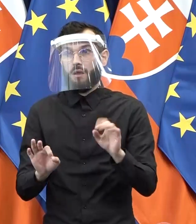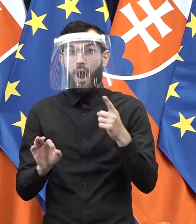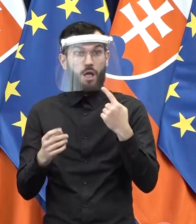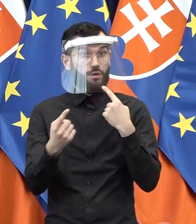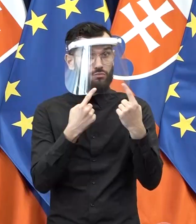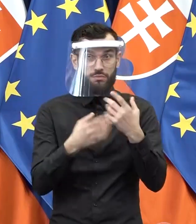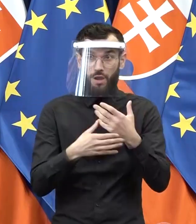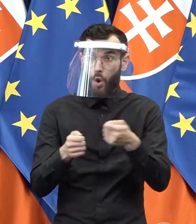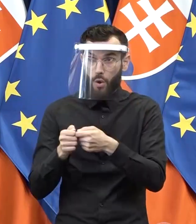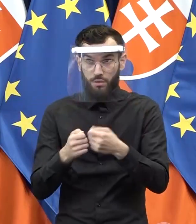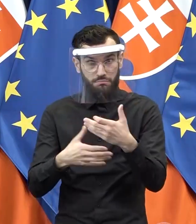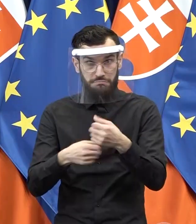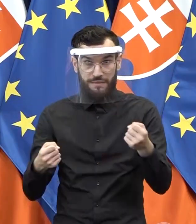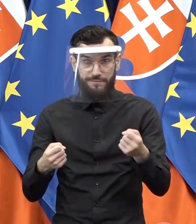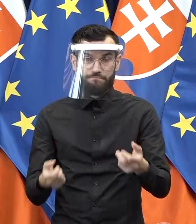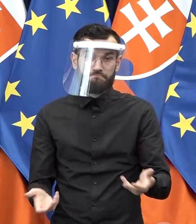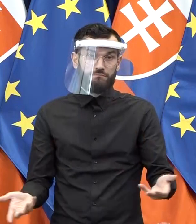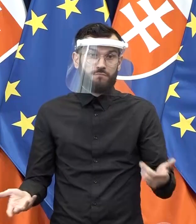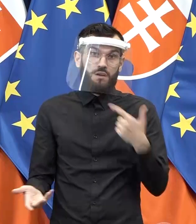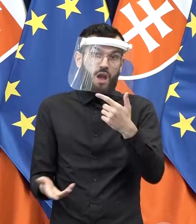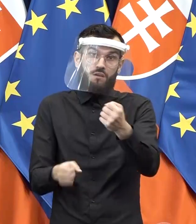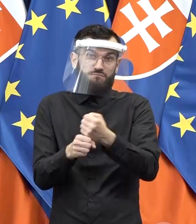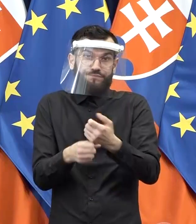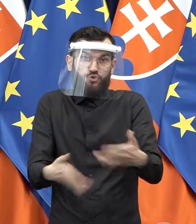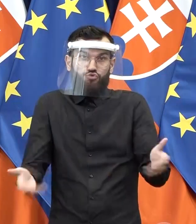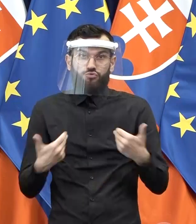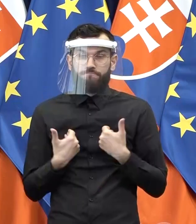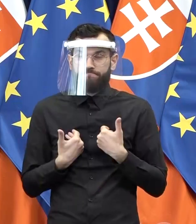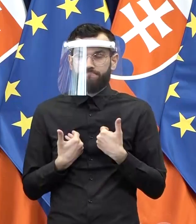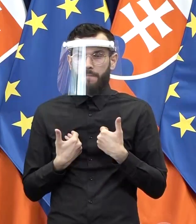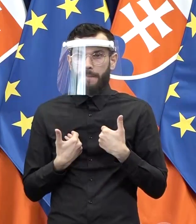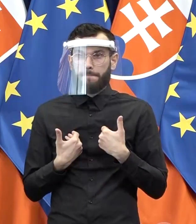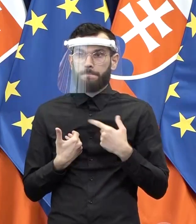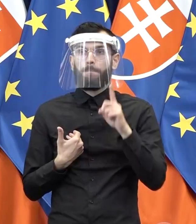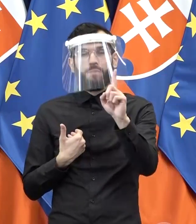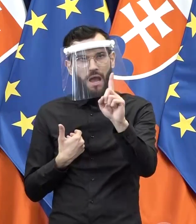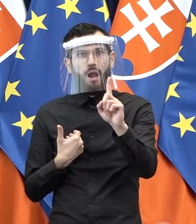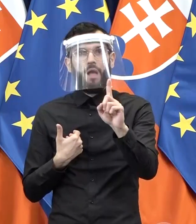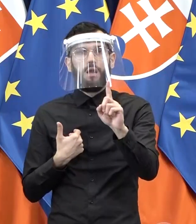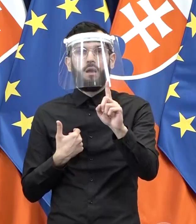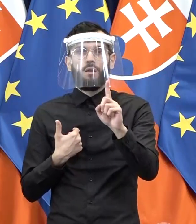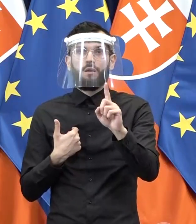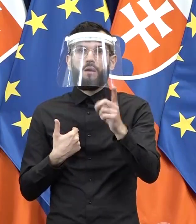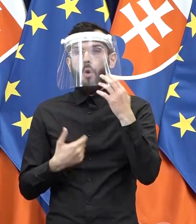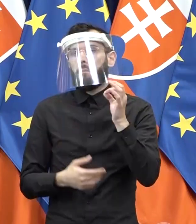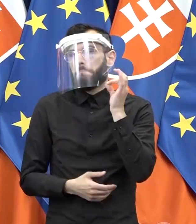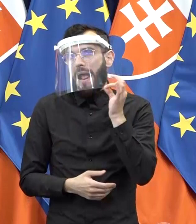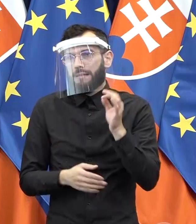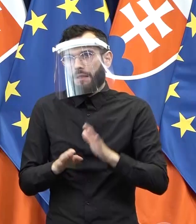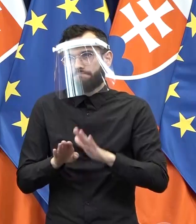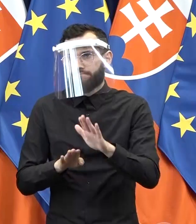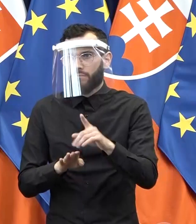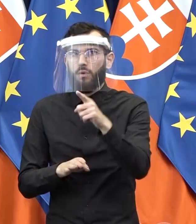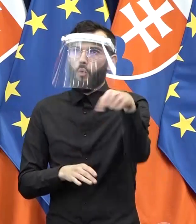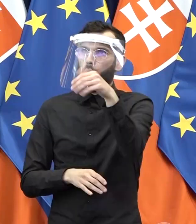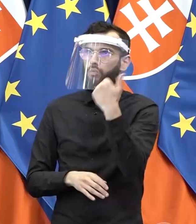existovať dohoda v koalícii, tak ja nemám čo s tým spraviť. Ale symbolický krok by to bol sympatický a možno ľudia by